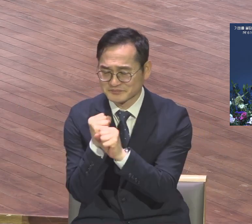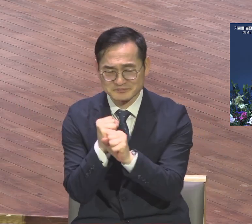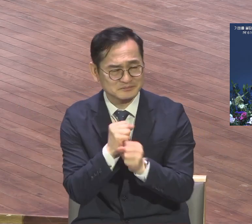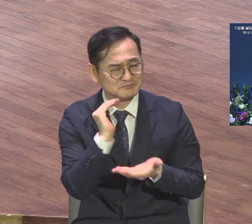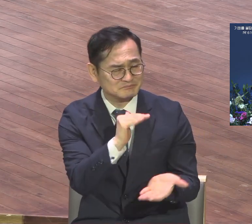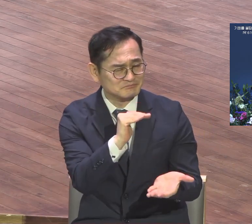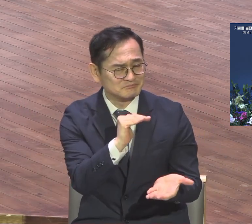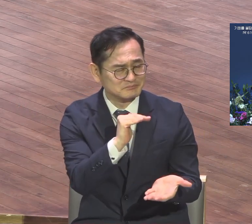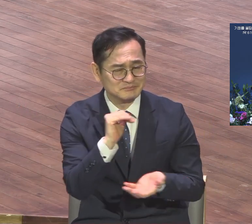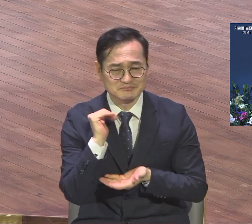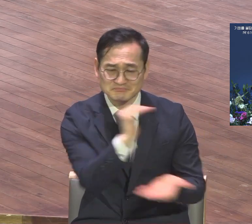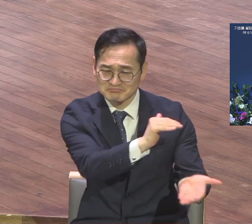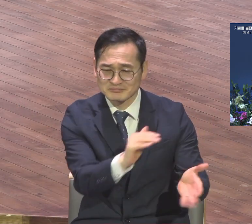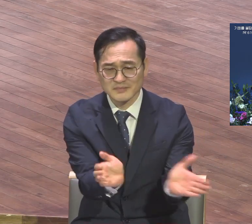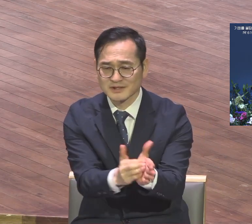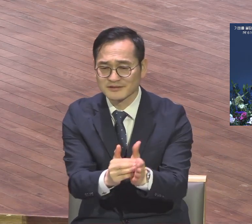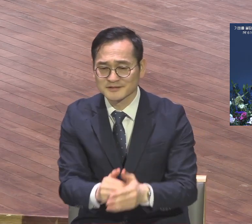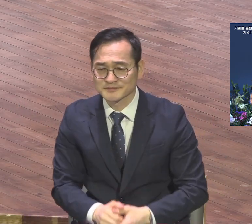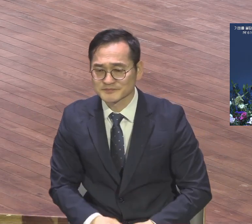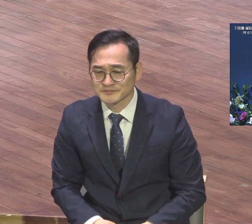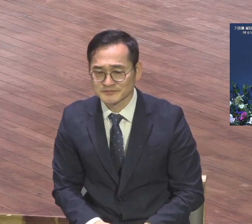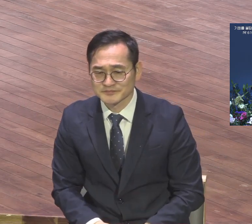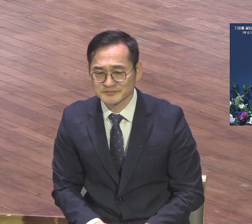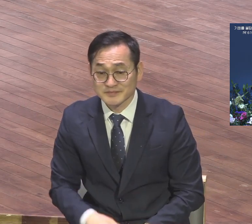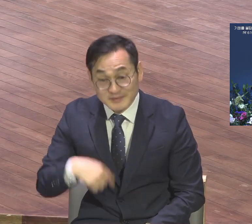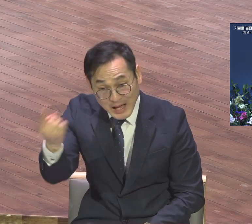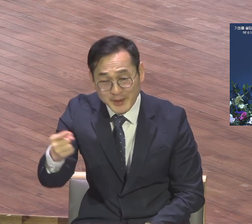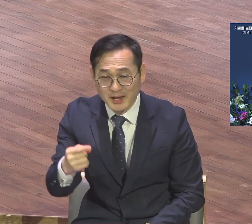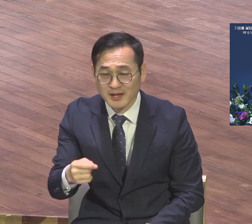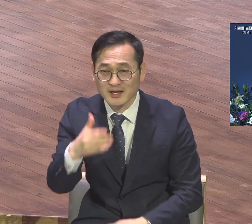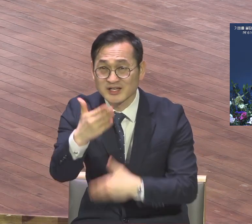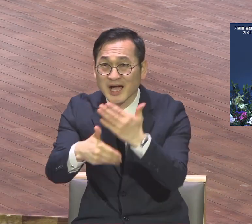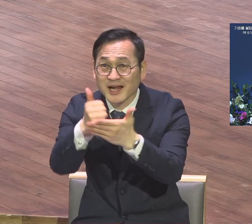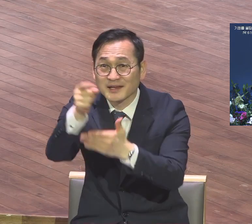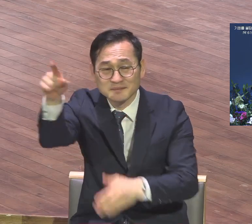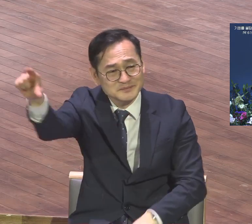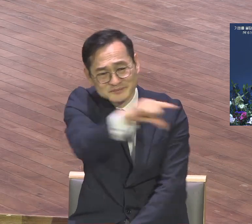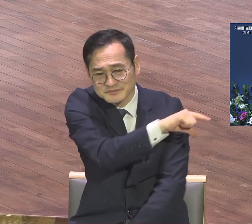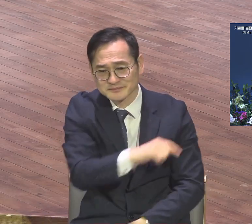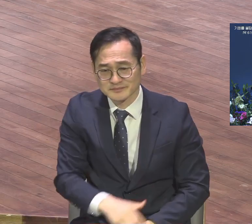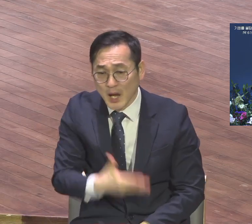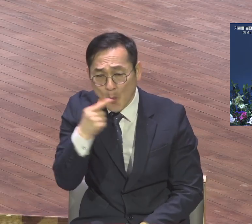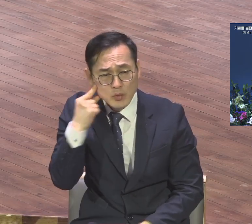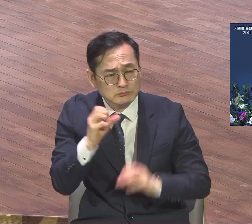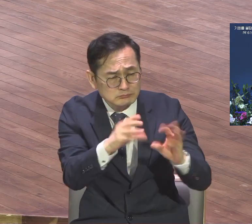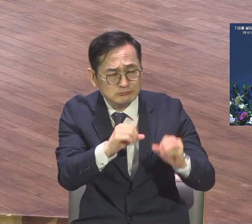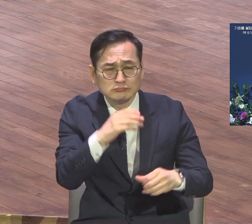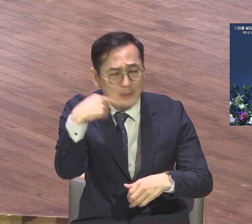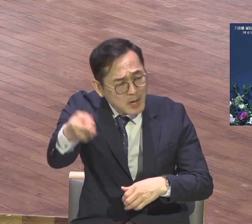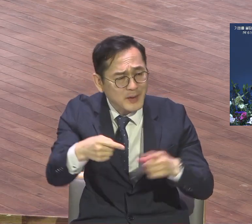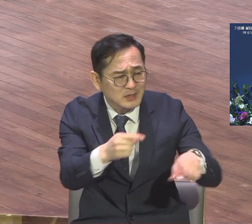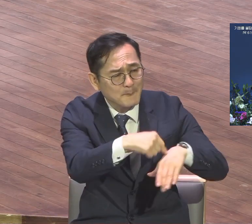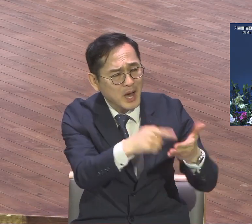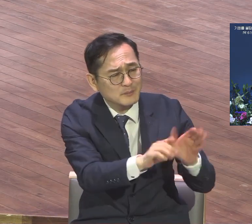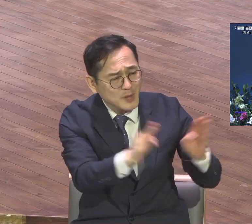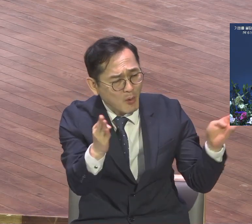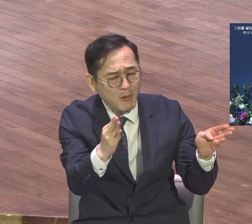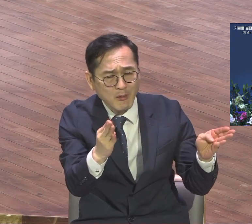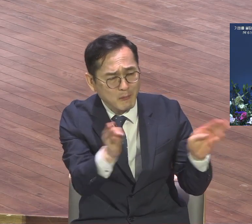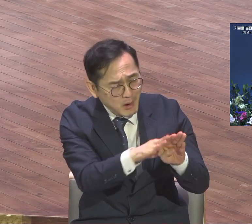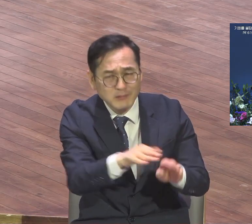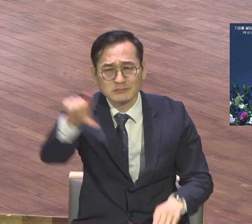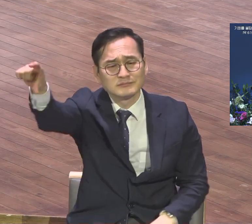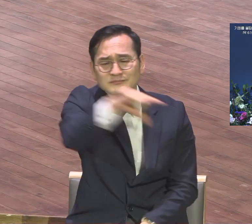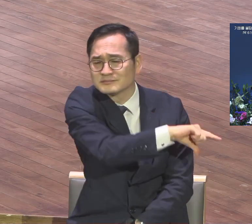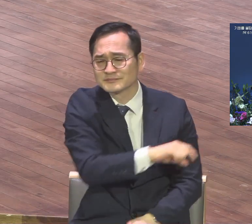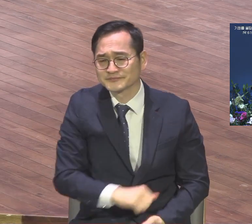끝 하면 끝이요. 그 다음 성의 역사하셔. 정확하게 복음 말했기 때문에. 여기에 모든 성도들 생명 살리는